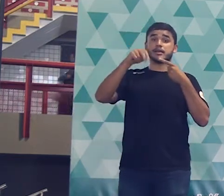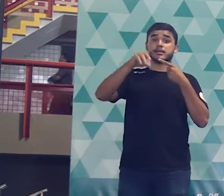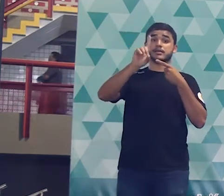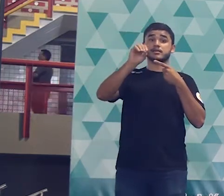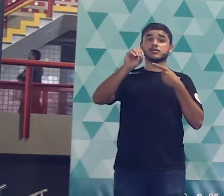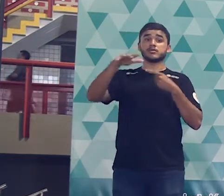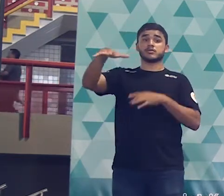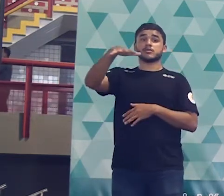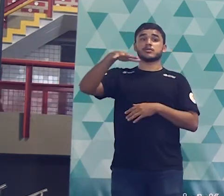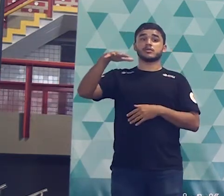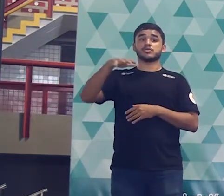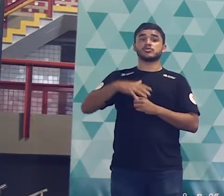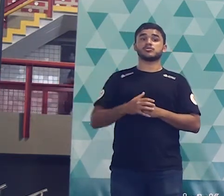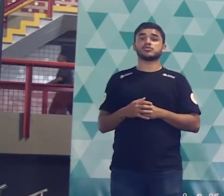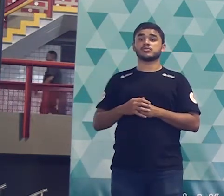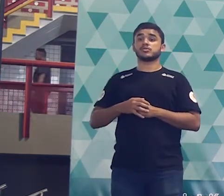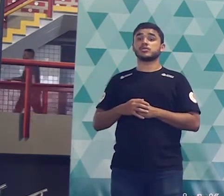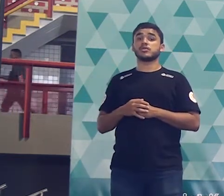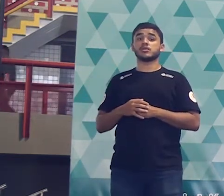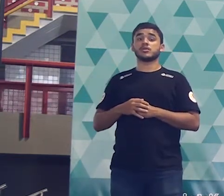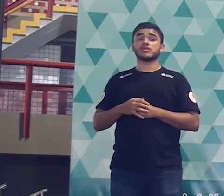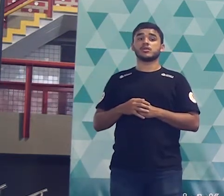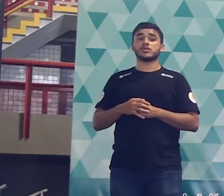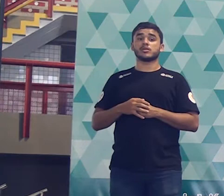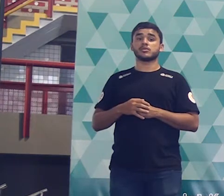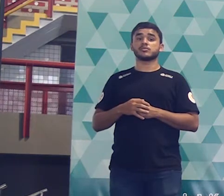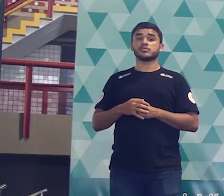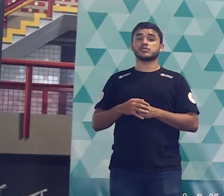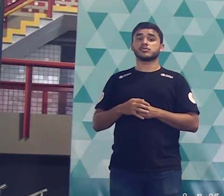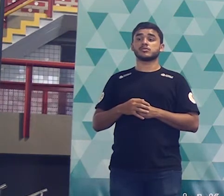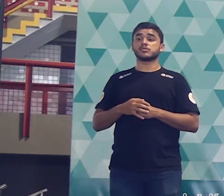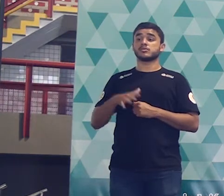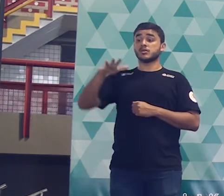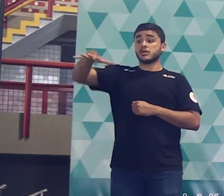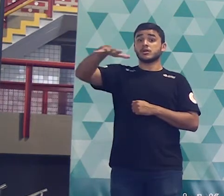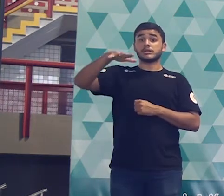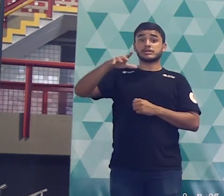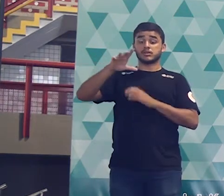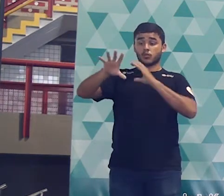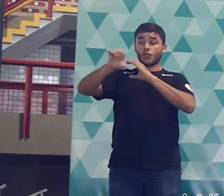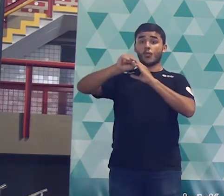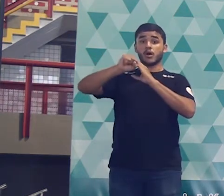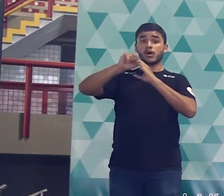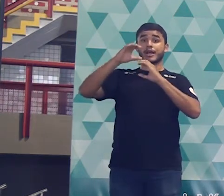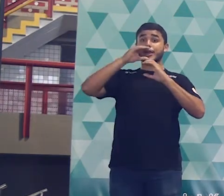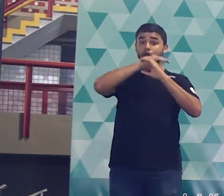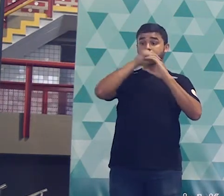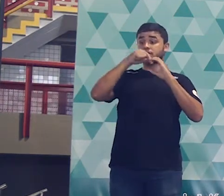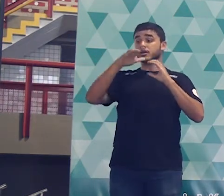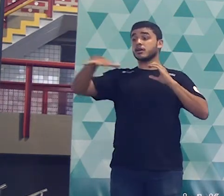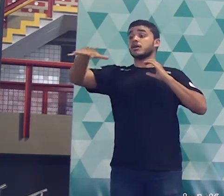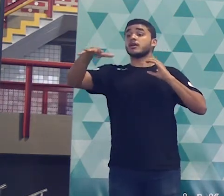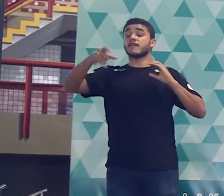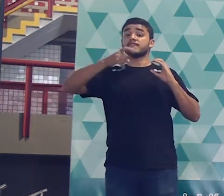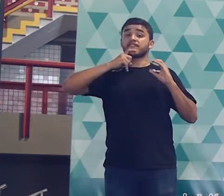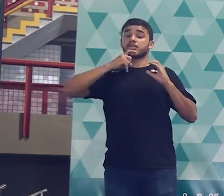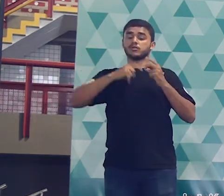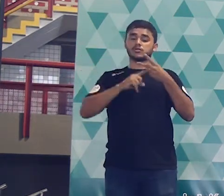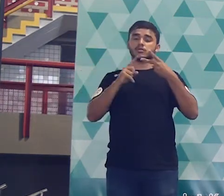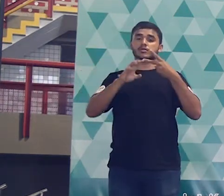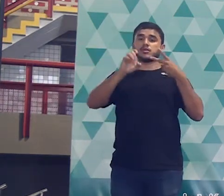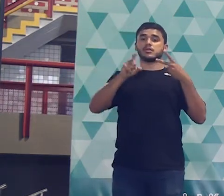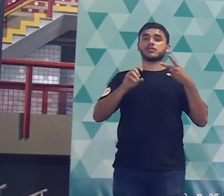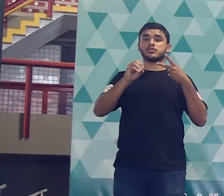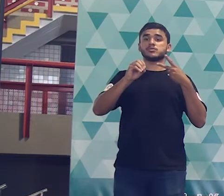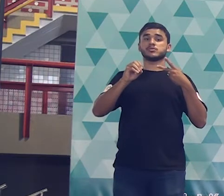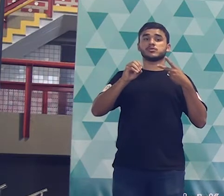quente ou fica gelado? Endo, quente ou gelado? Gelado, o ambiente fica gelado. Se for do tipo exo, o ambiente fica quente